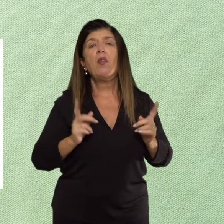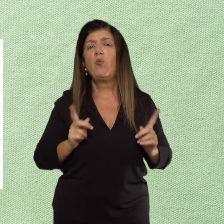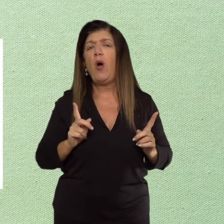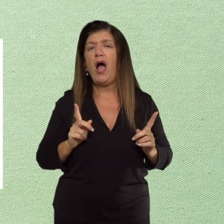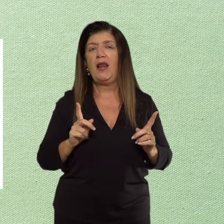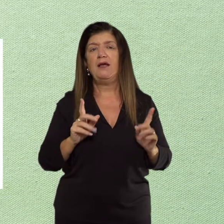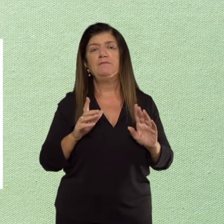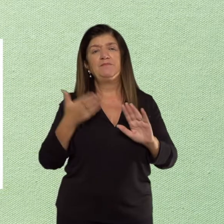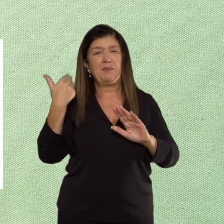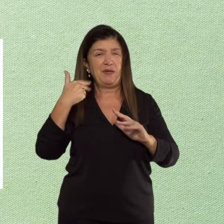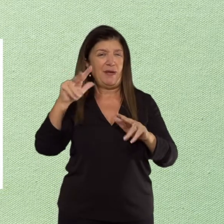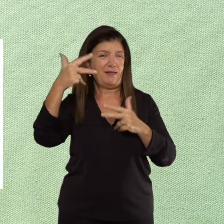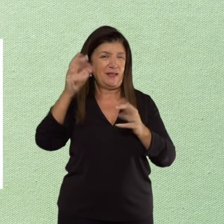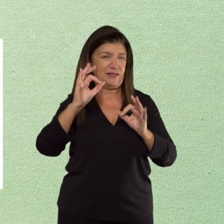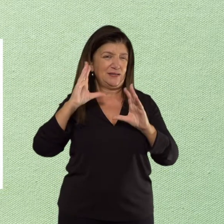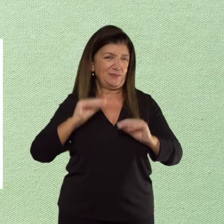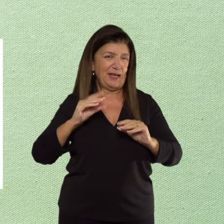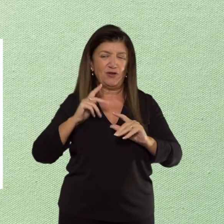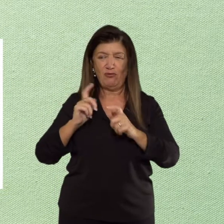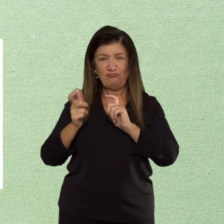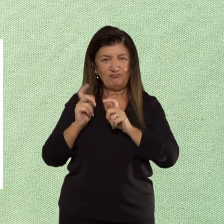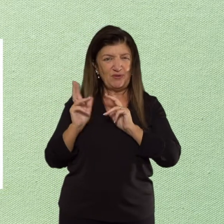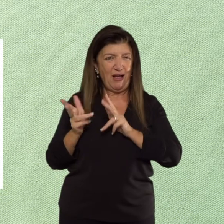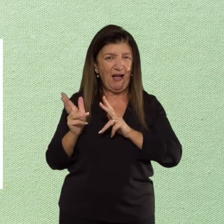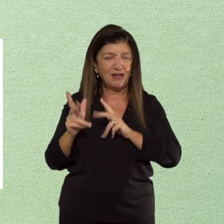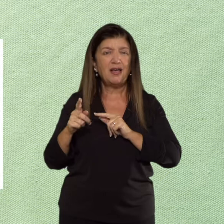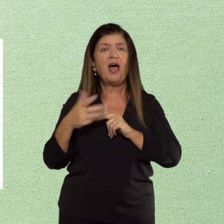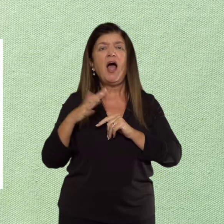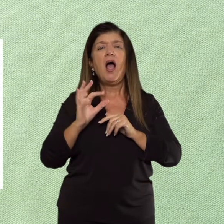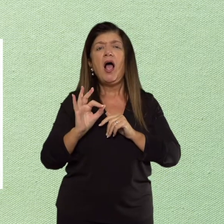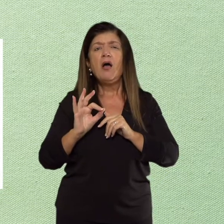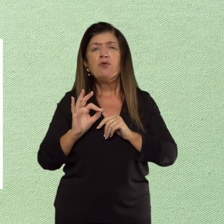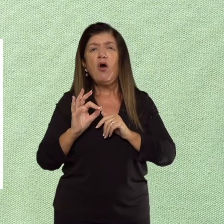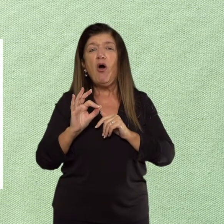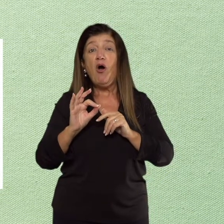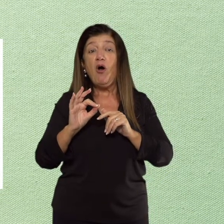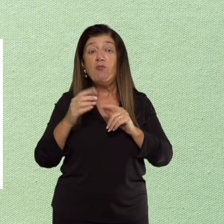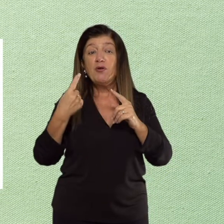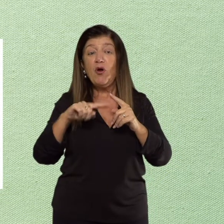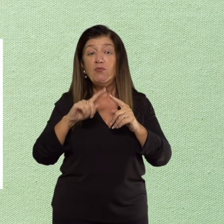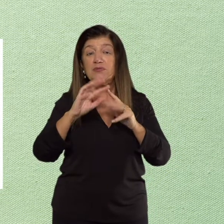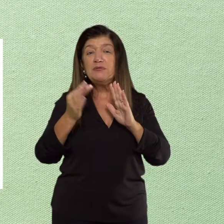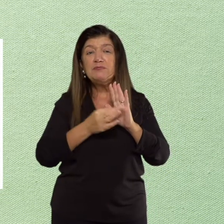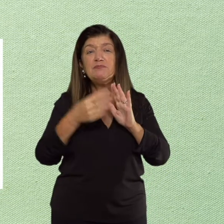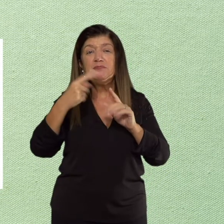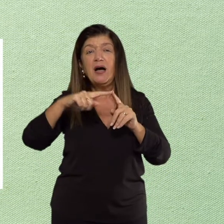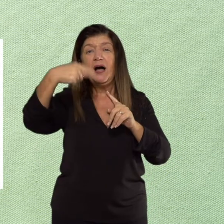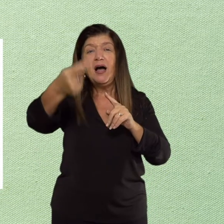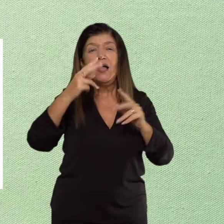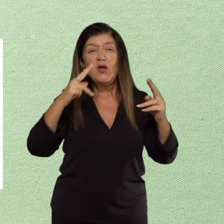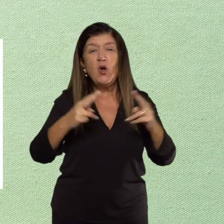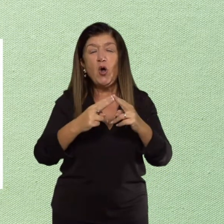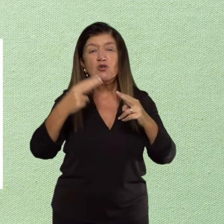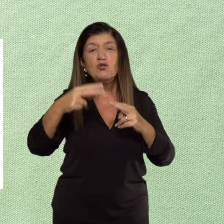quella vicissitudine che si è venuta a creare al COP26 di Glasgow. Sì. Raccontaci di questo aneddoto. Guarda,